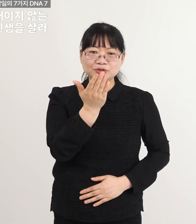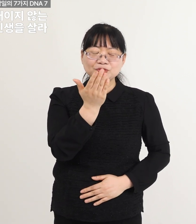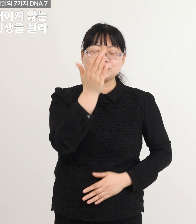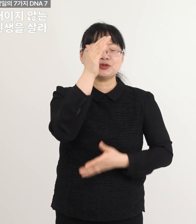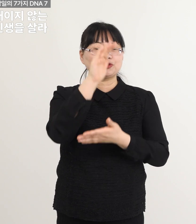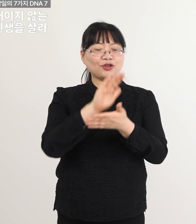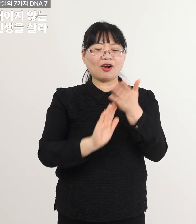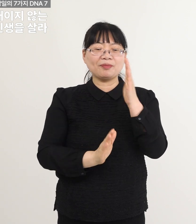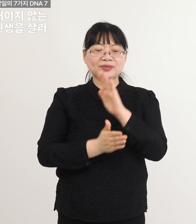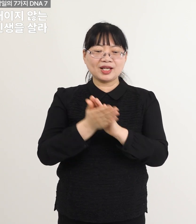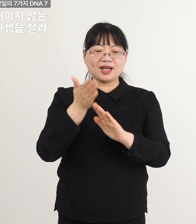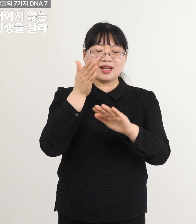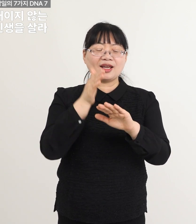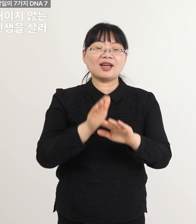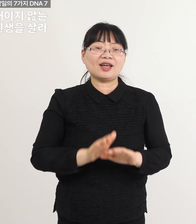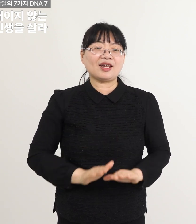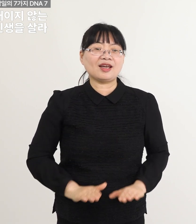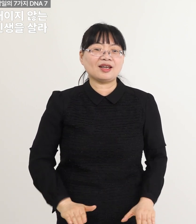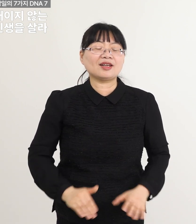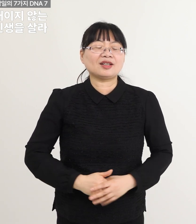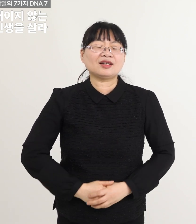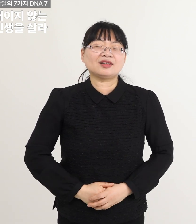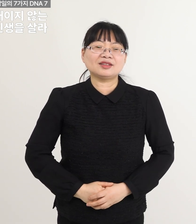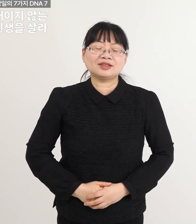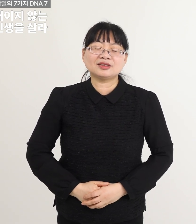말할 수 없네.